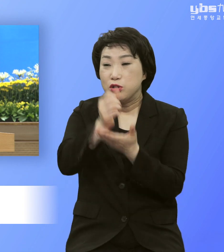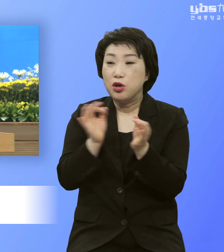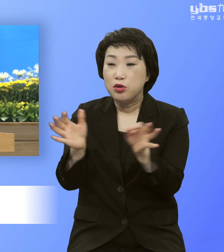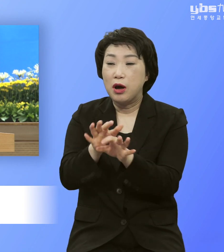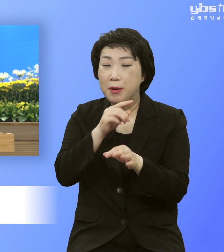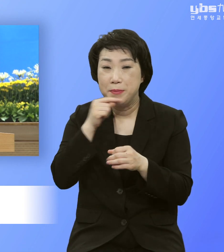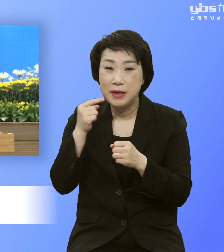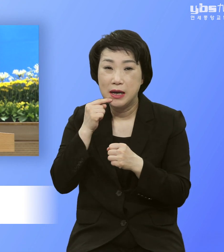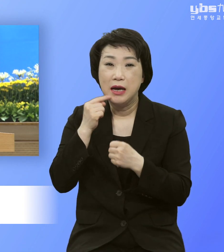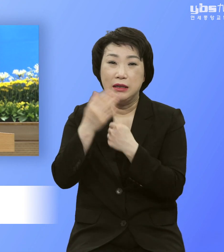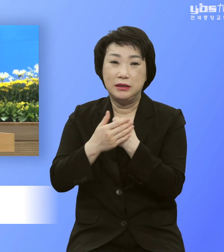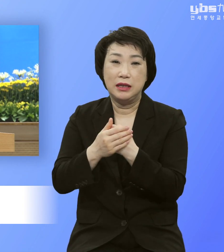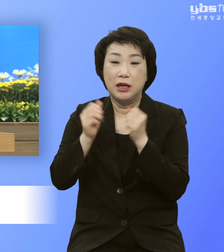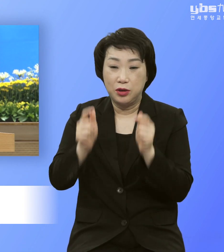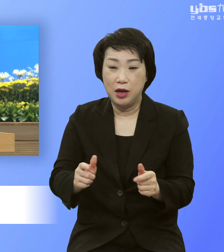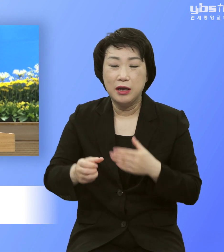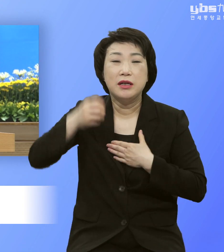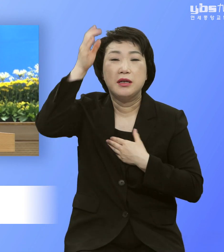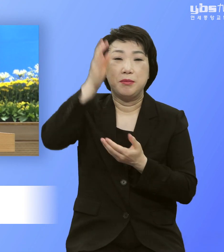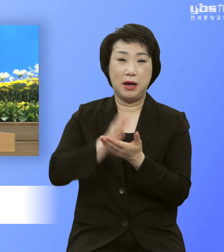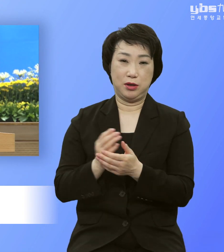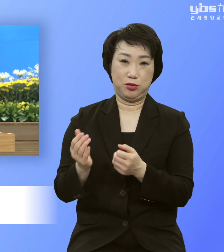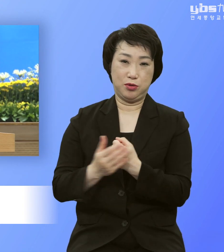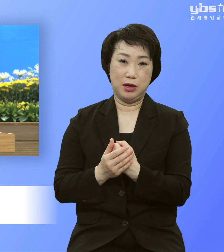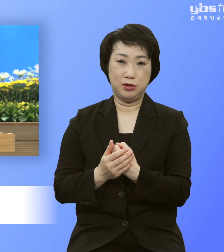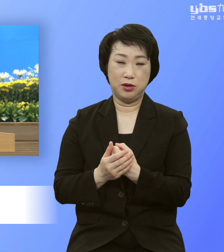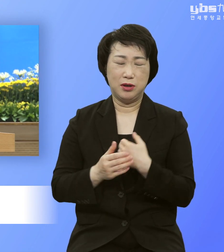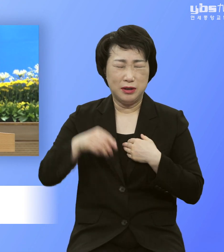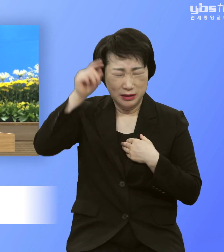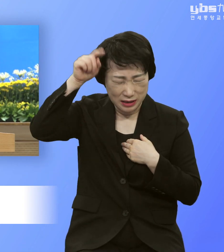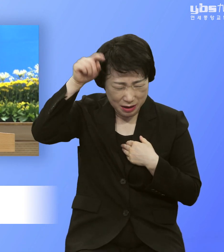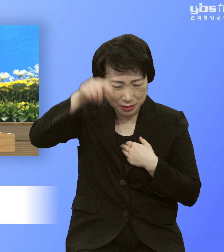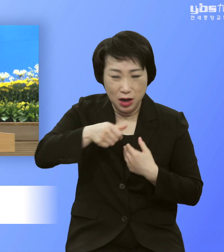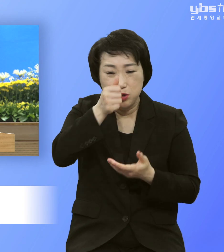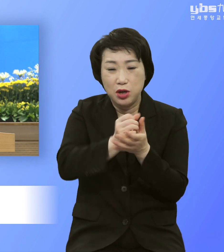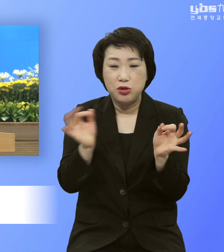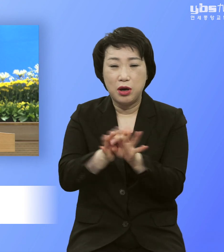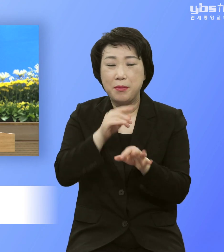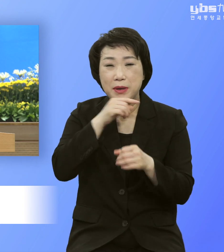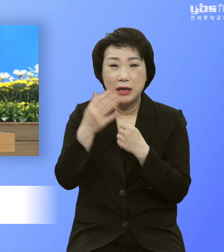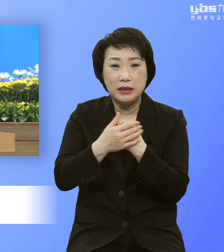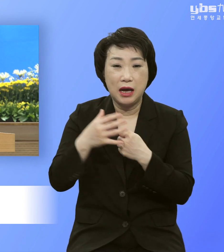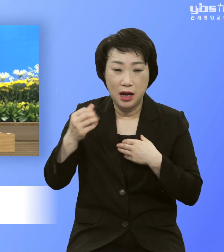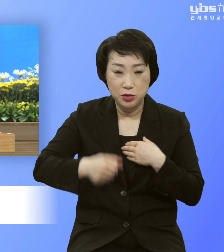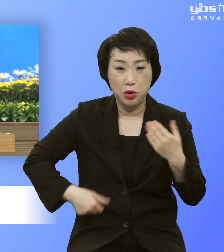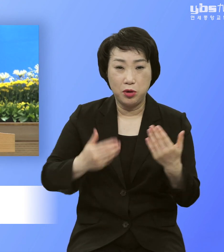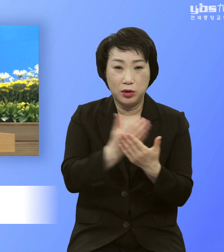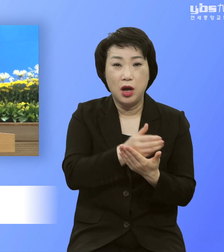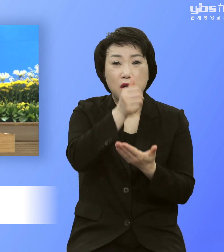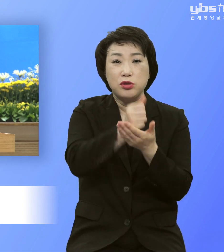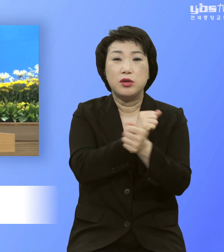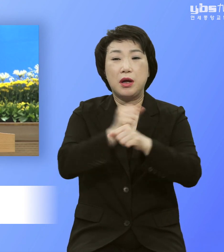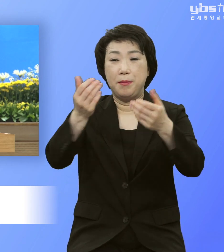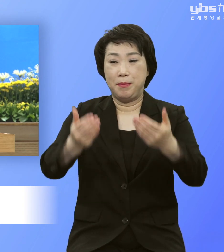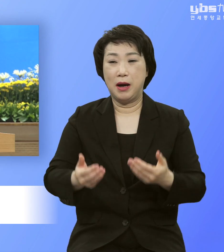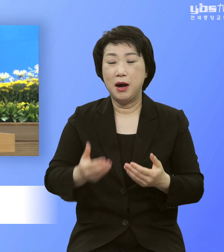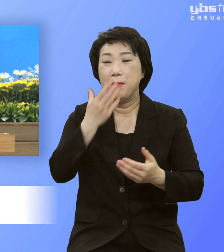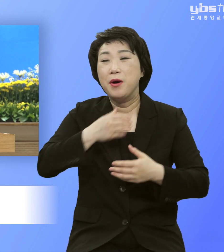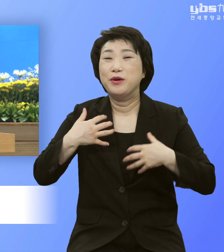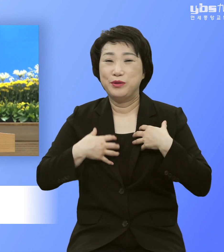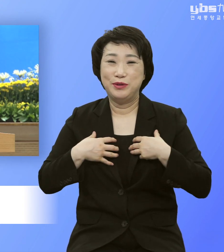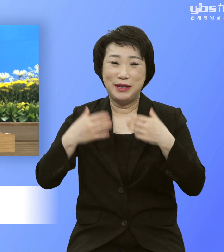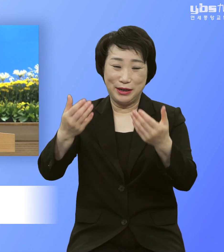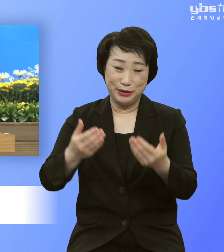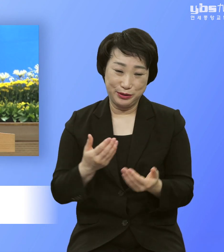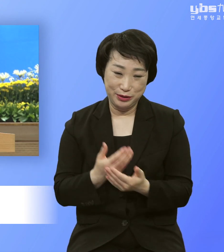속죄의 피의 은혜의 기회 망각하지 않게 하여 주시고 날마다 속죄의 피의 은혜 앞에 회개하여 죄사함 받는 축복 누리게